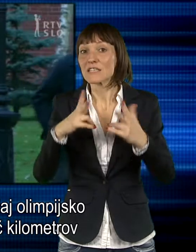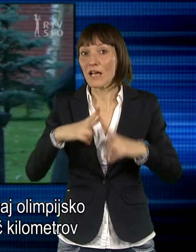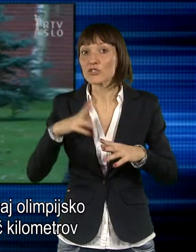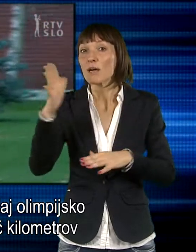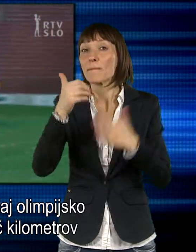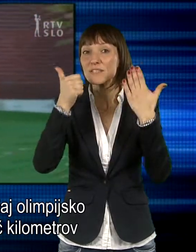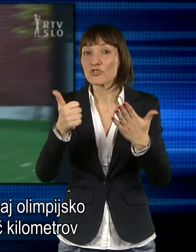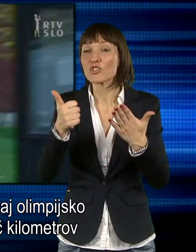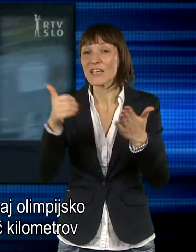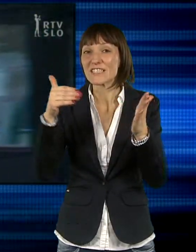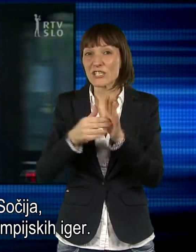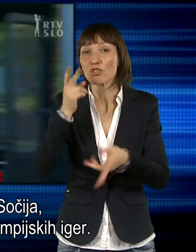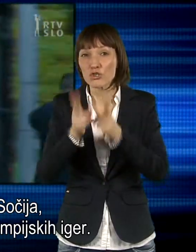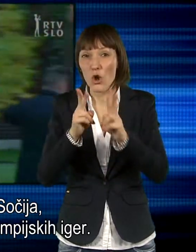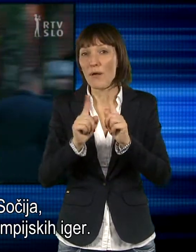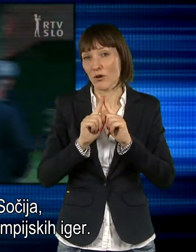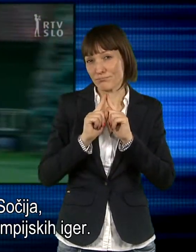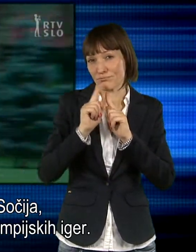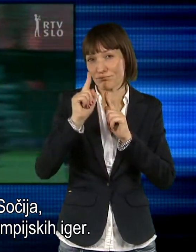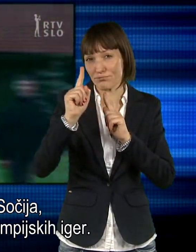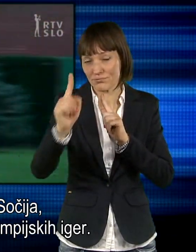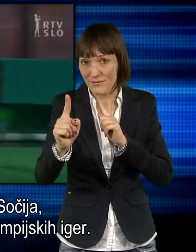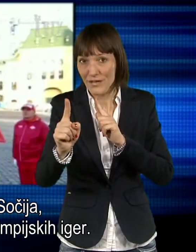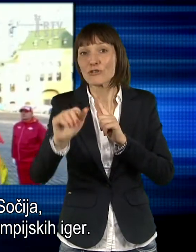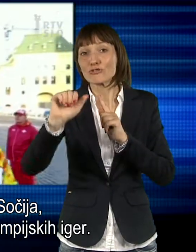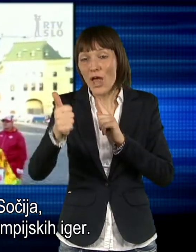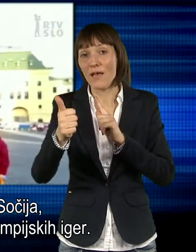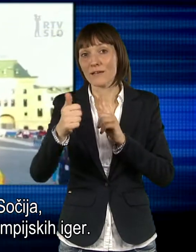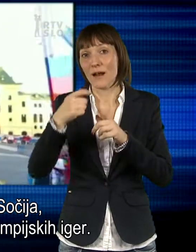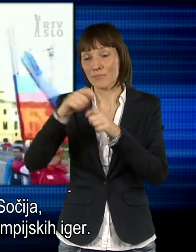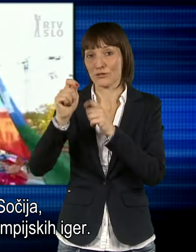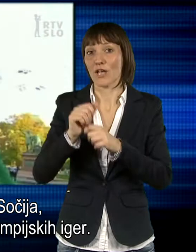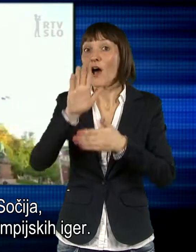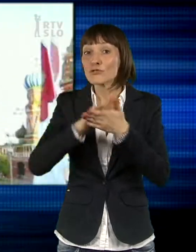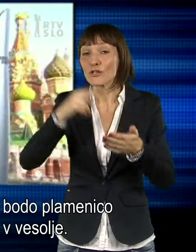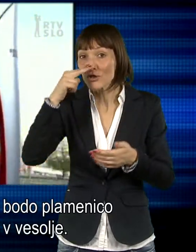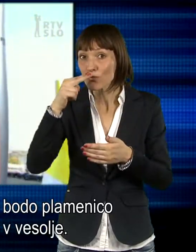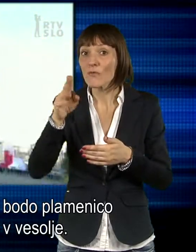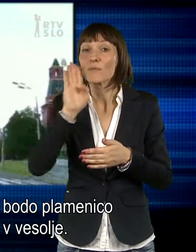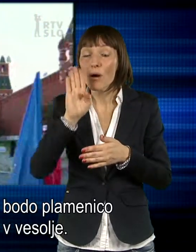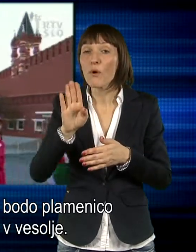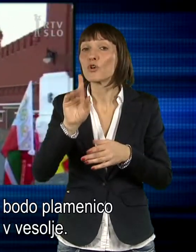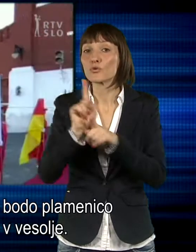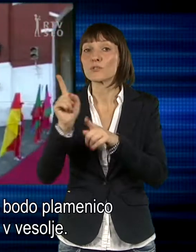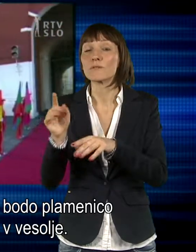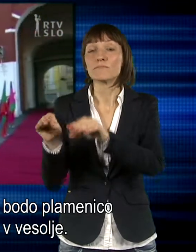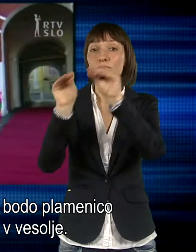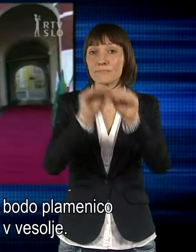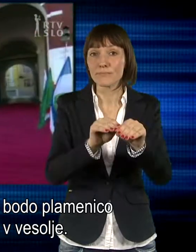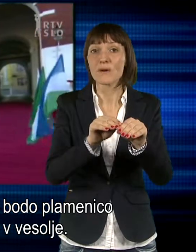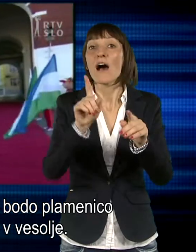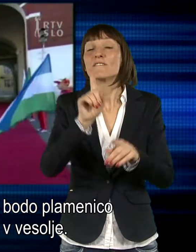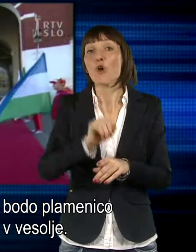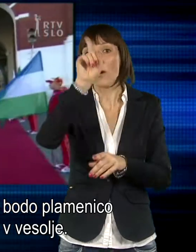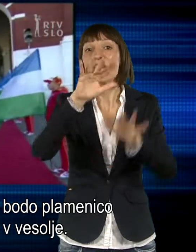čaka 65.000 kilometrov dolga pot do Sočija, prizorišča olimpijskih iger. V začetku novembra pa bodo plamenico poslali še na